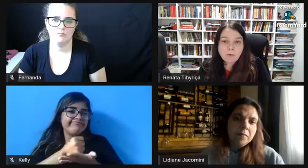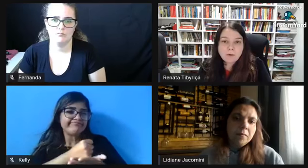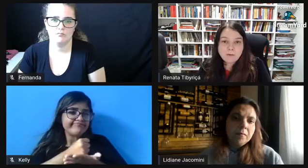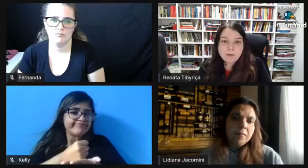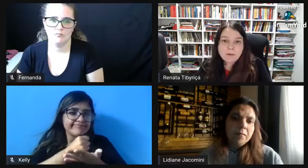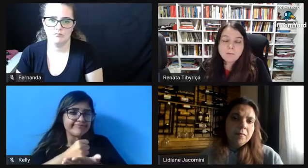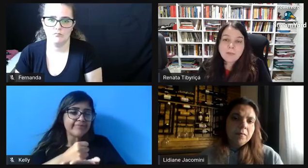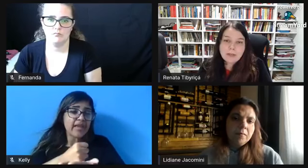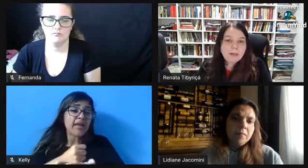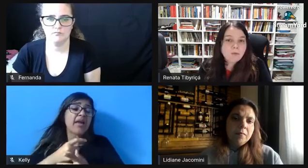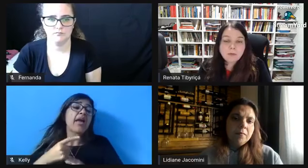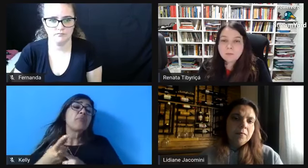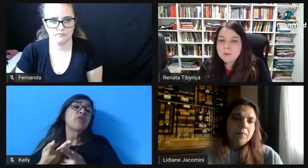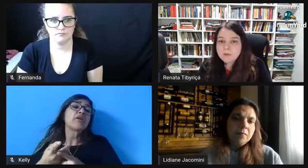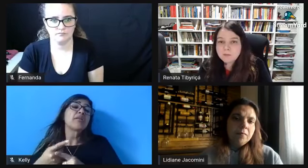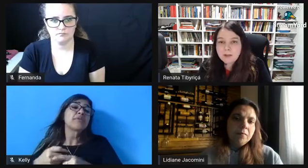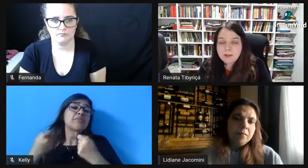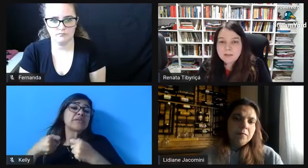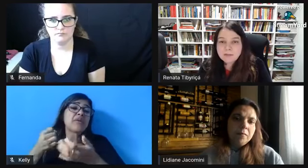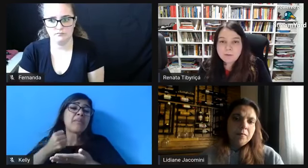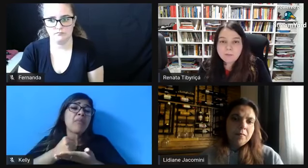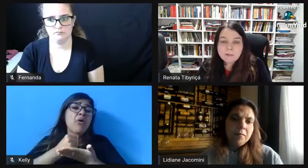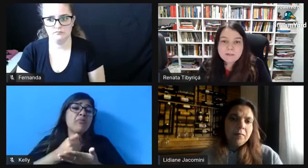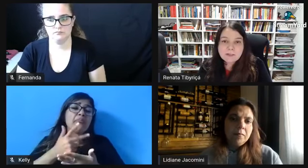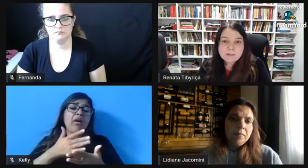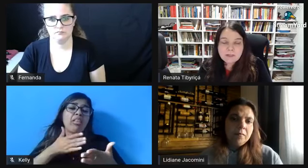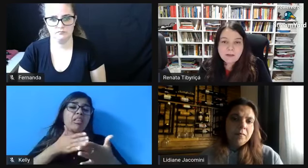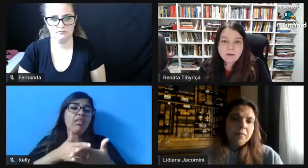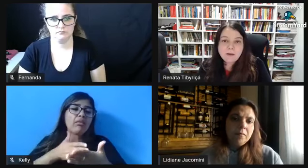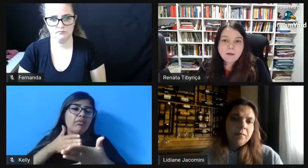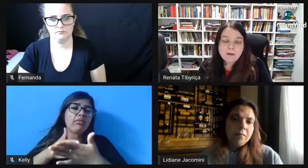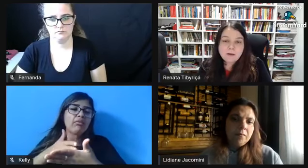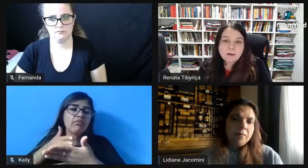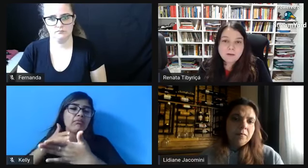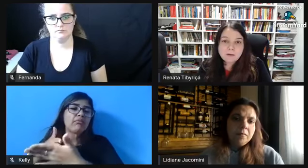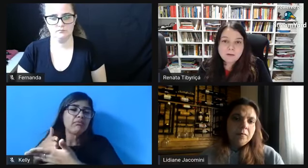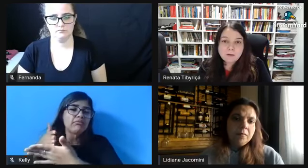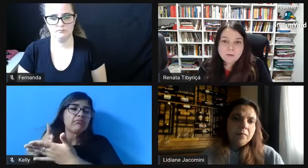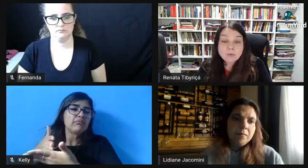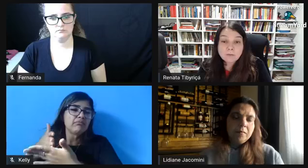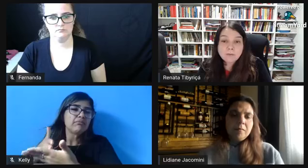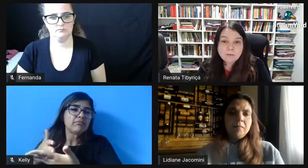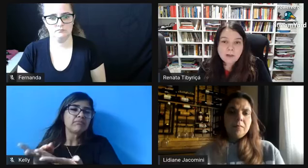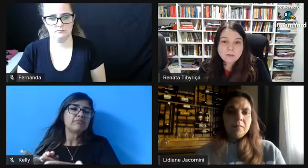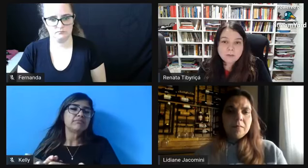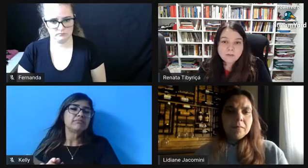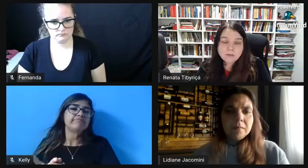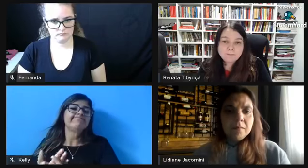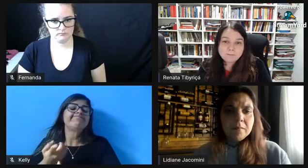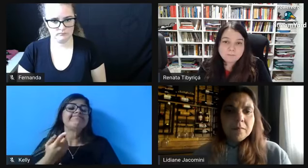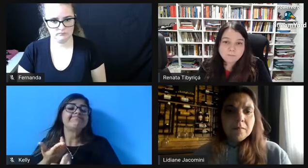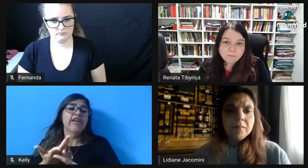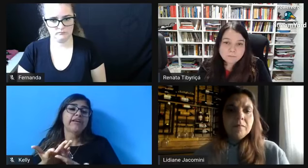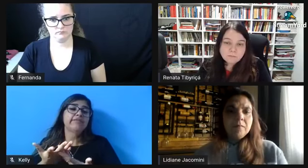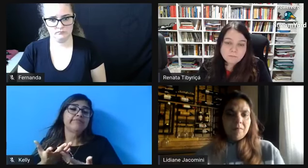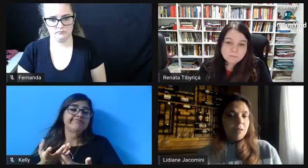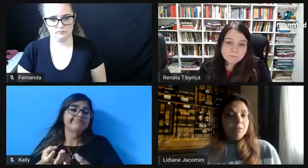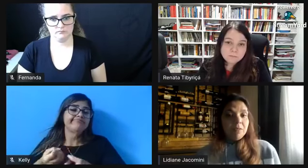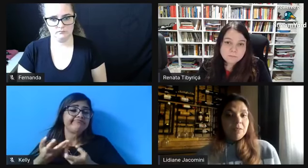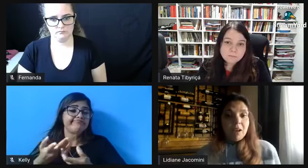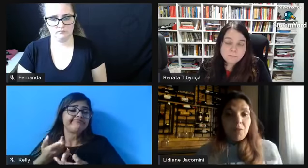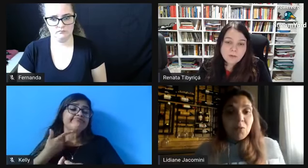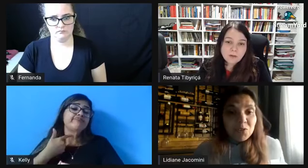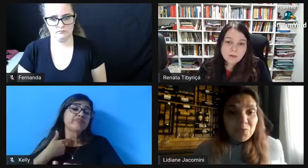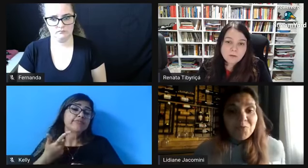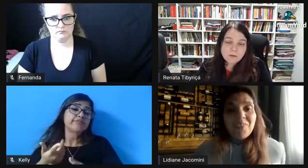um apoio, porque ela encontra muitas barreiras para poder exercer a sua vontade. Né?